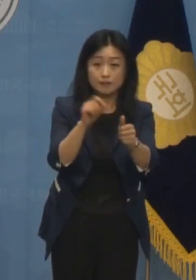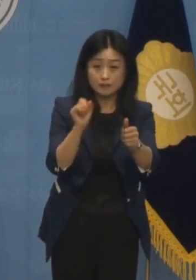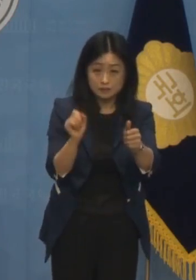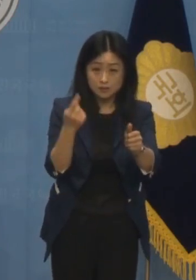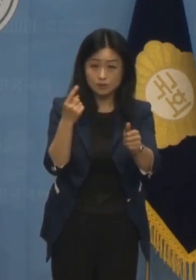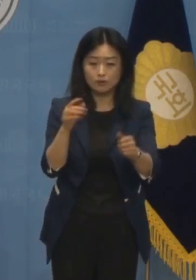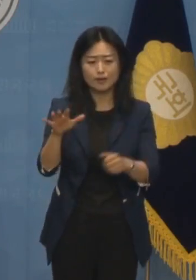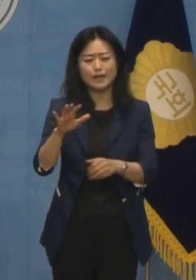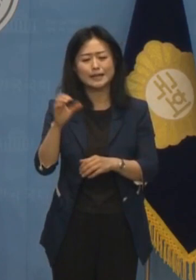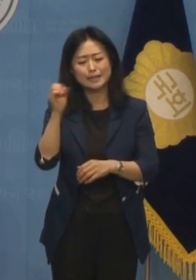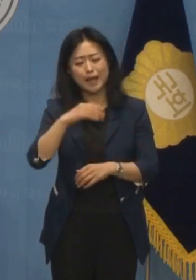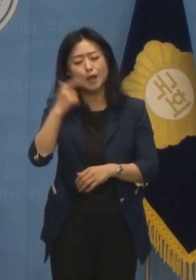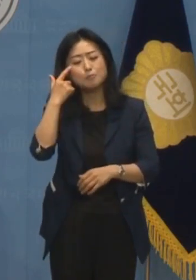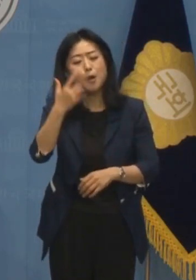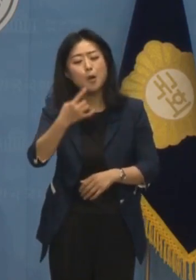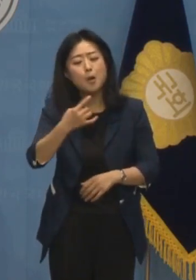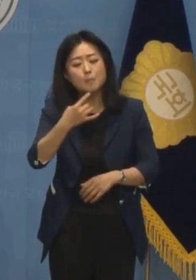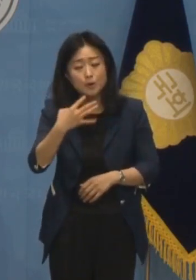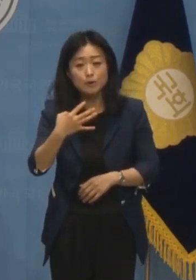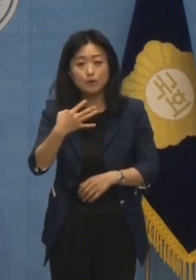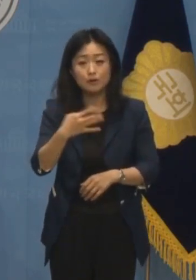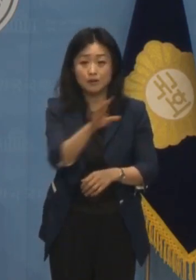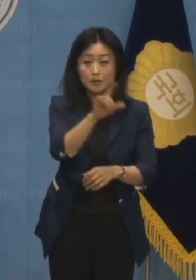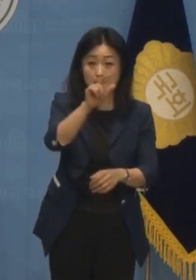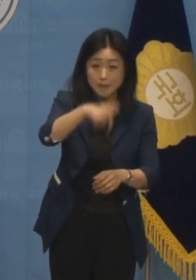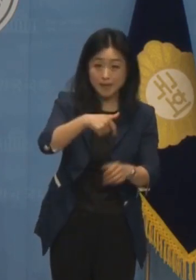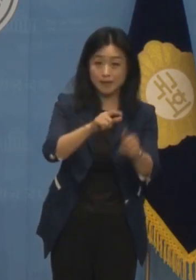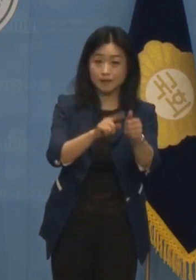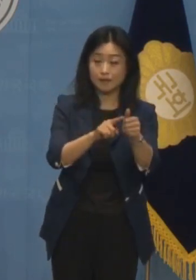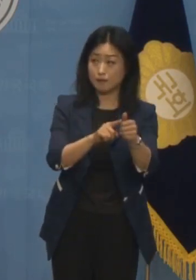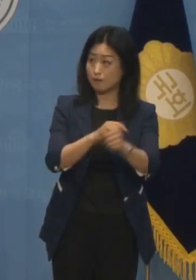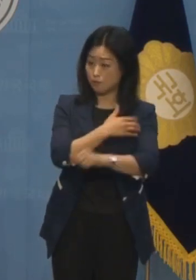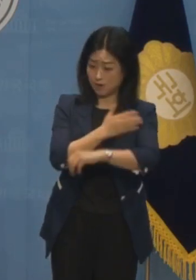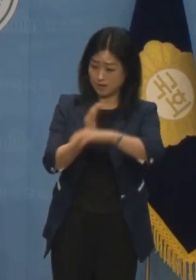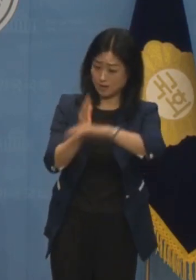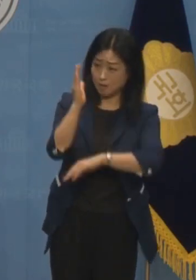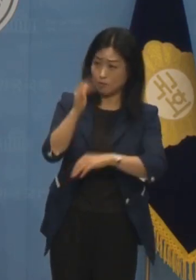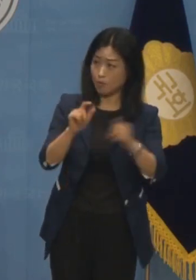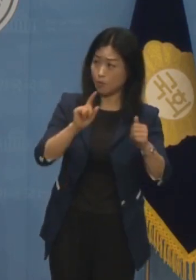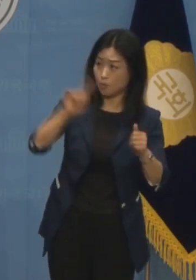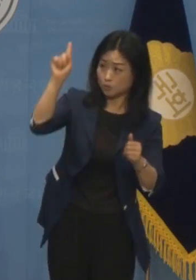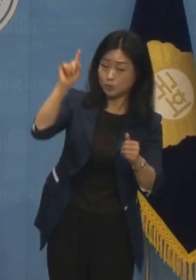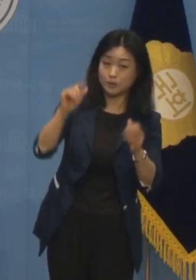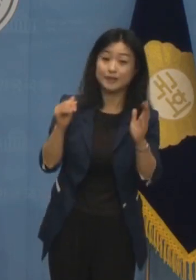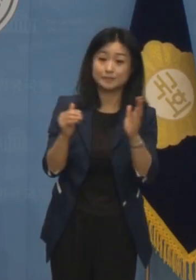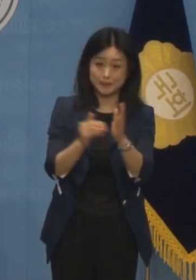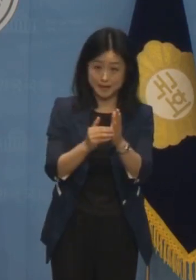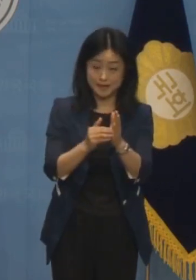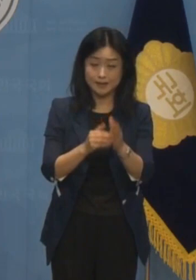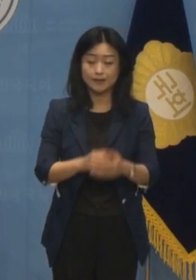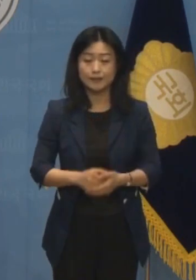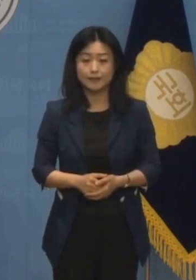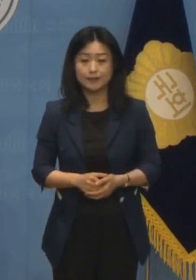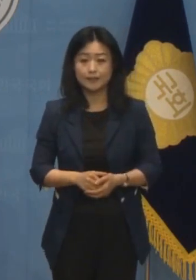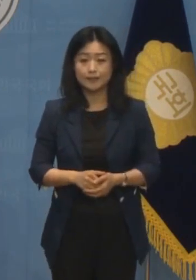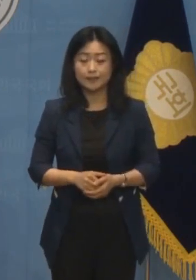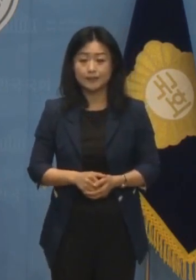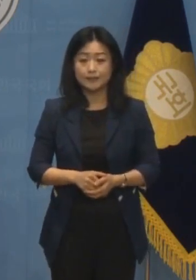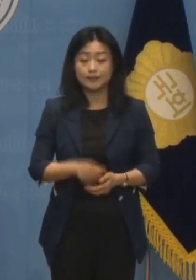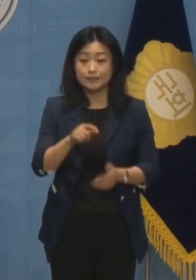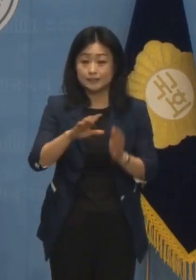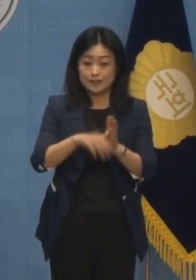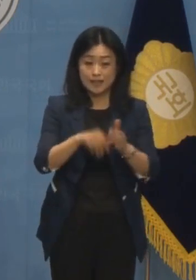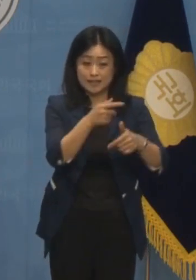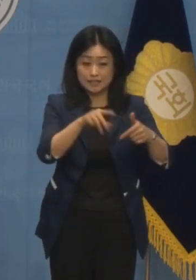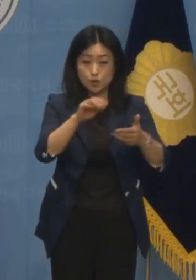단순 문의로 결론 내렸으나 경정은 직권남용으로 공수처에 고발까지 한 상황입니다 당시